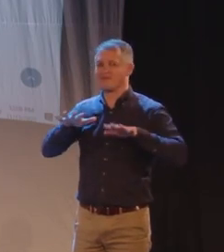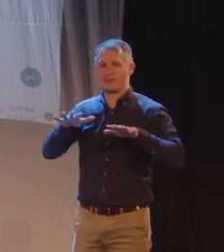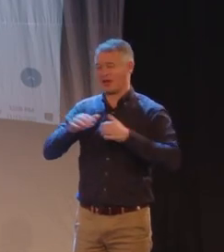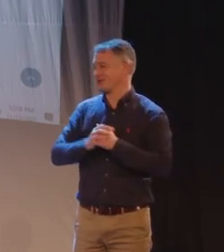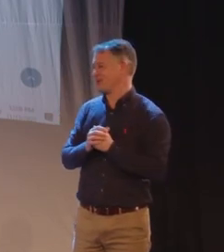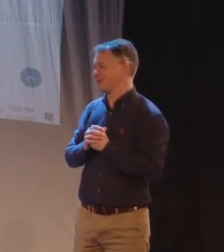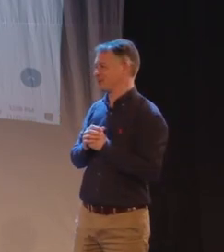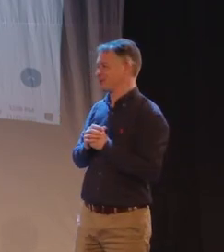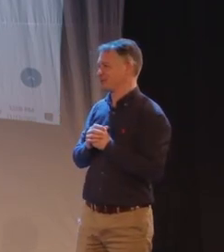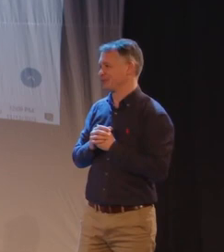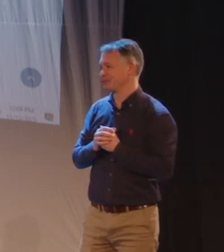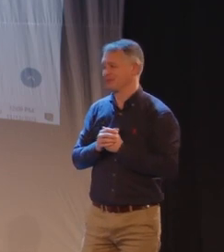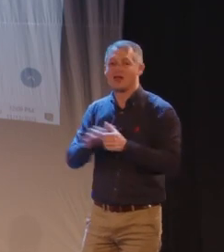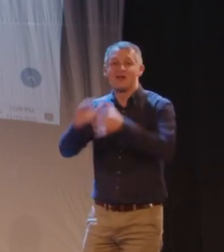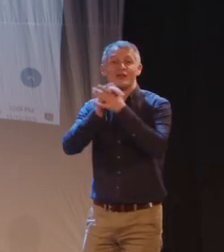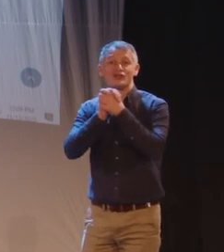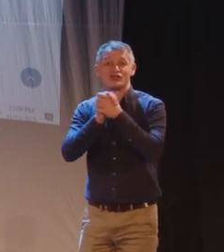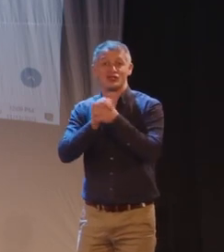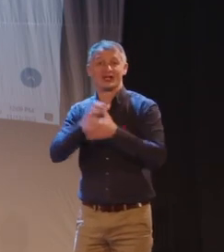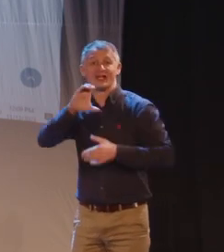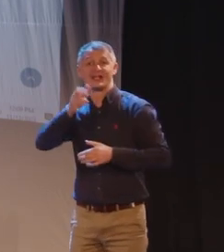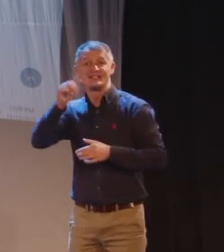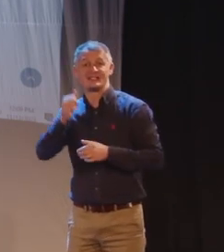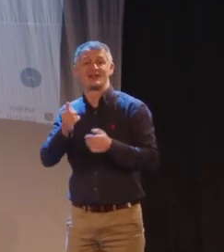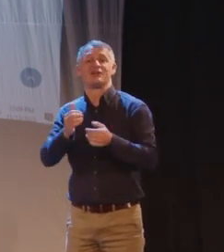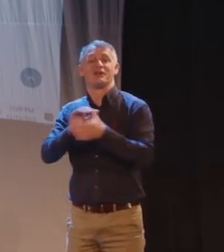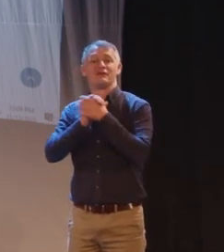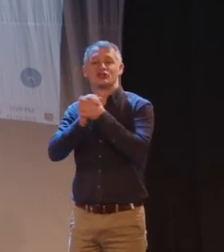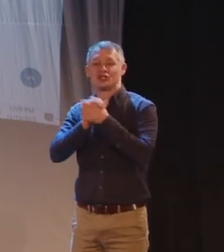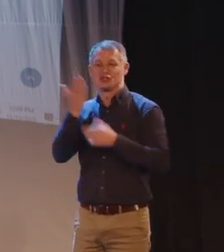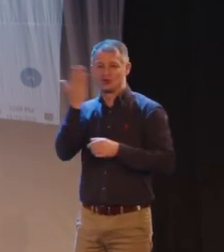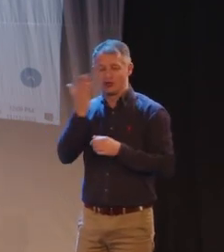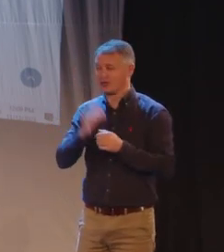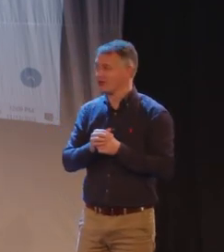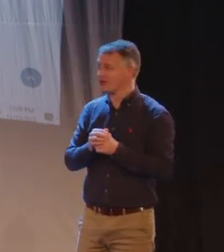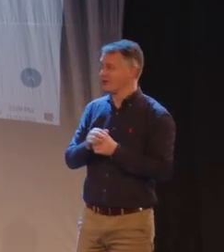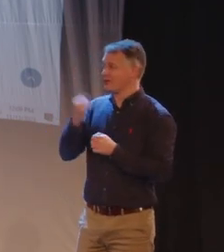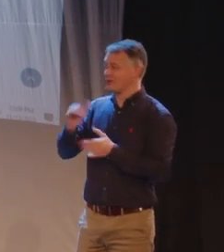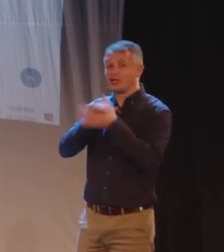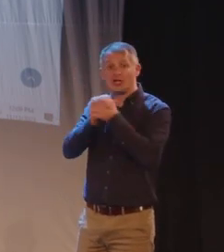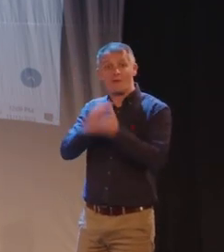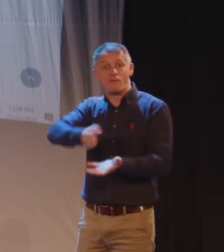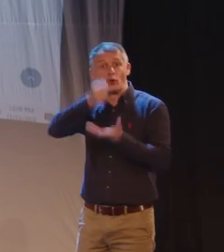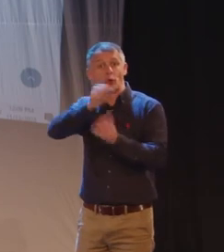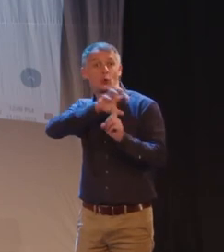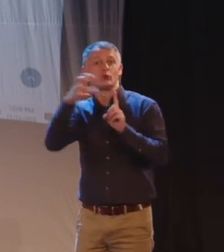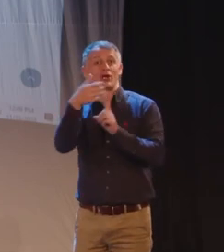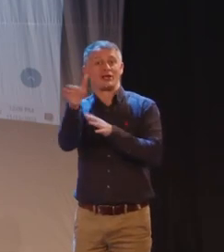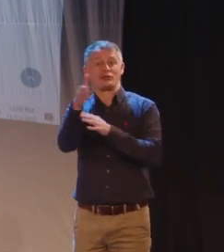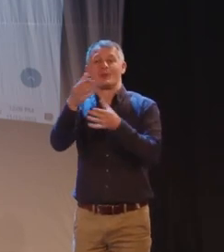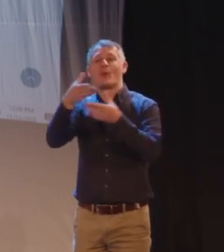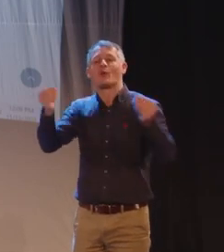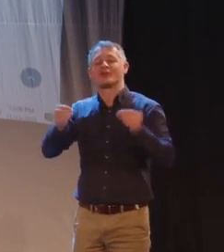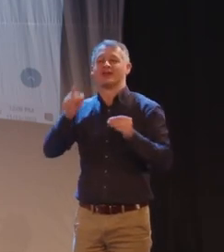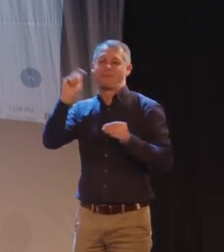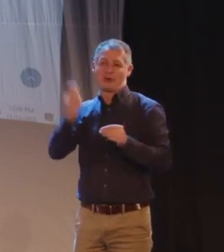Felicitări, Cristina! Felicitări școlii, felicitări Fondului Cultural Național și la cât mai multe proiecte de acest